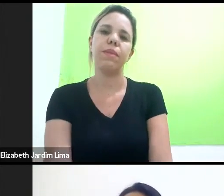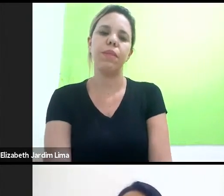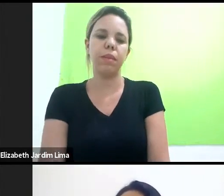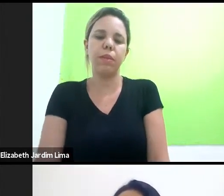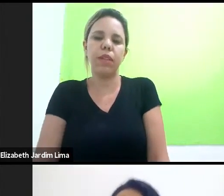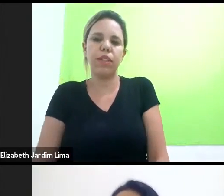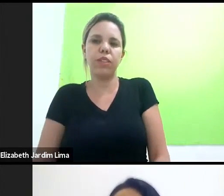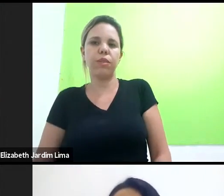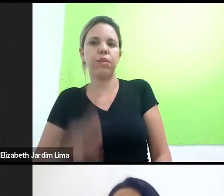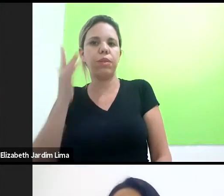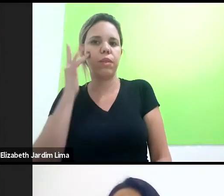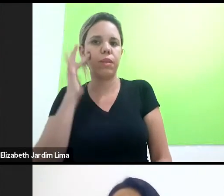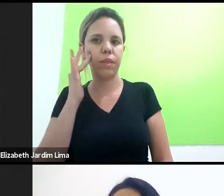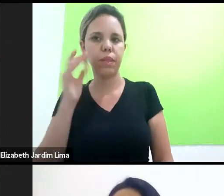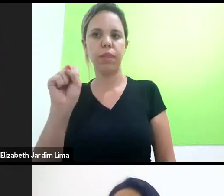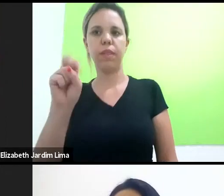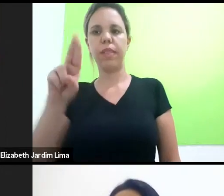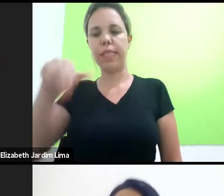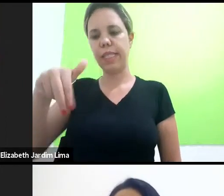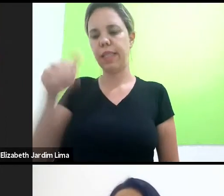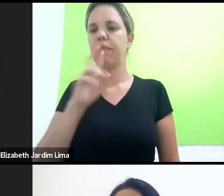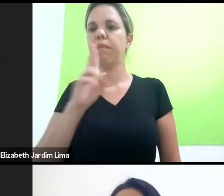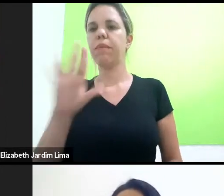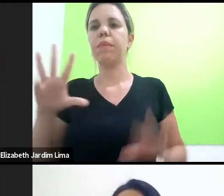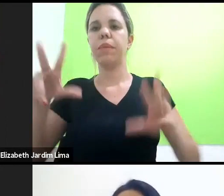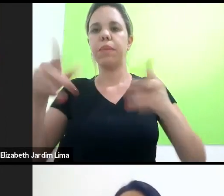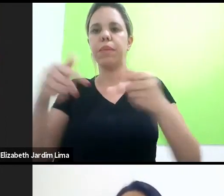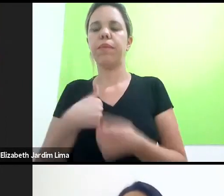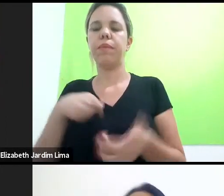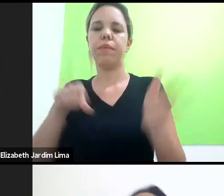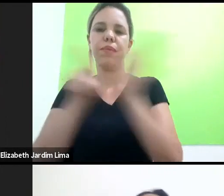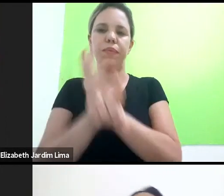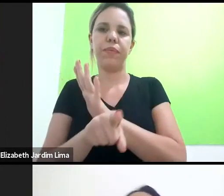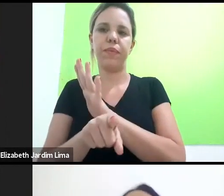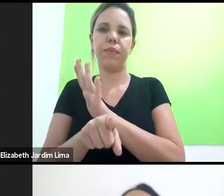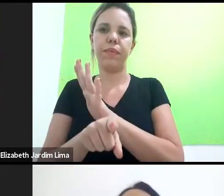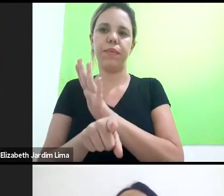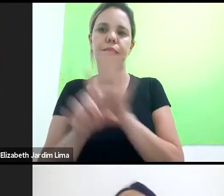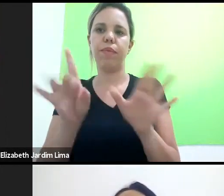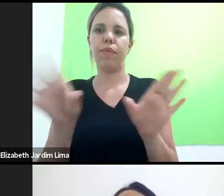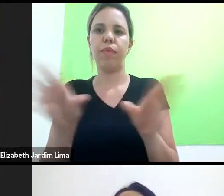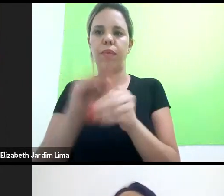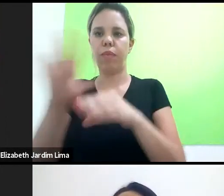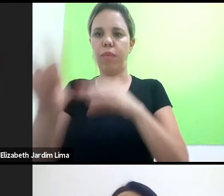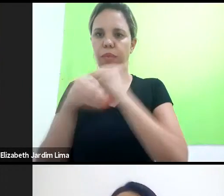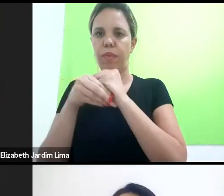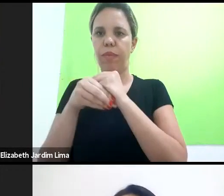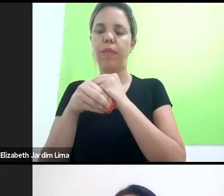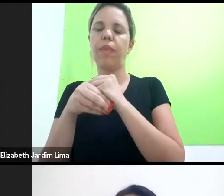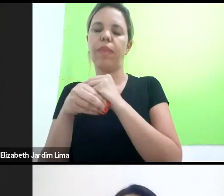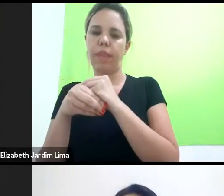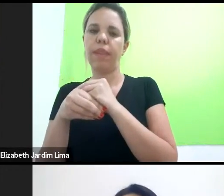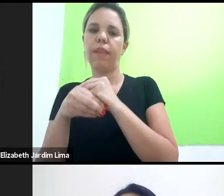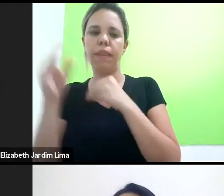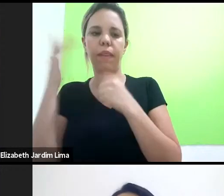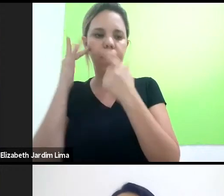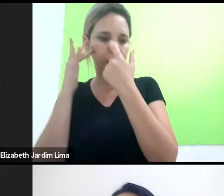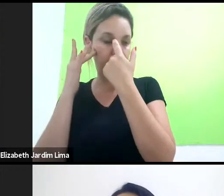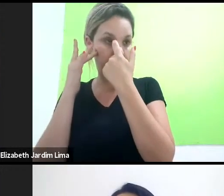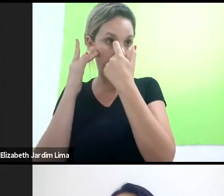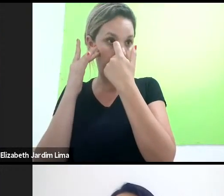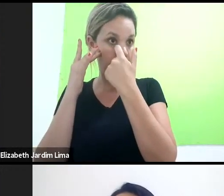Acho que a Samara já respondeu aí, né, a pergunta, mas só complementando, né, acho que